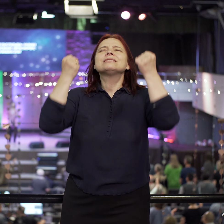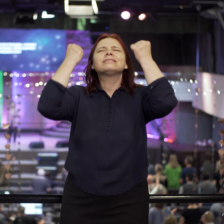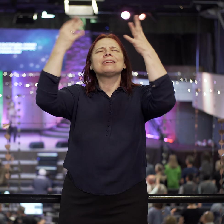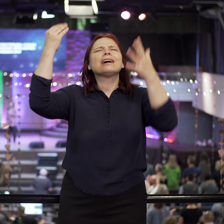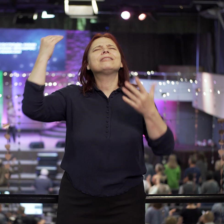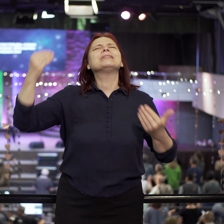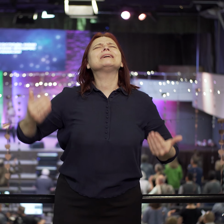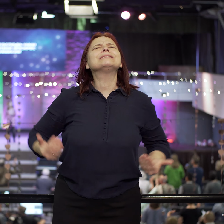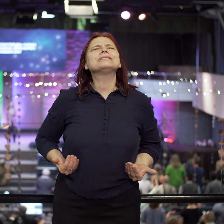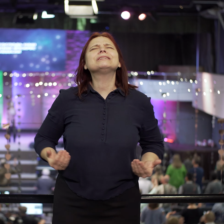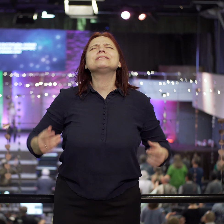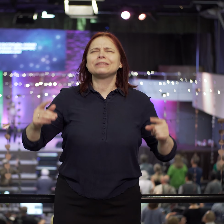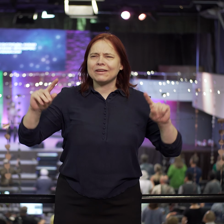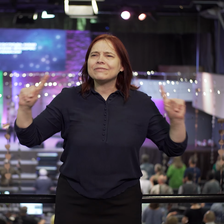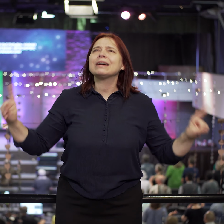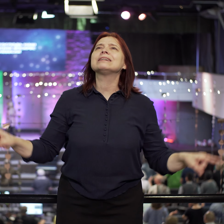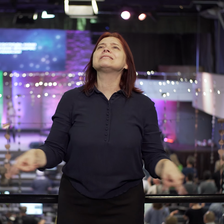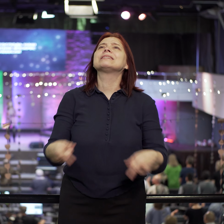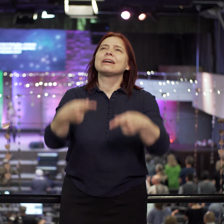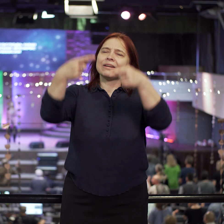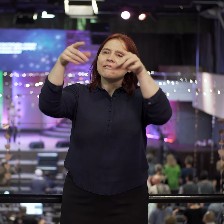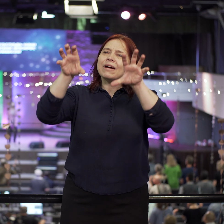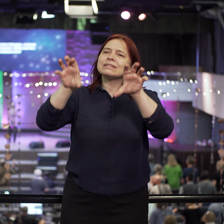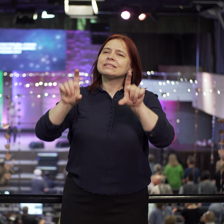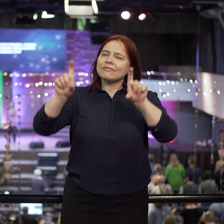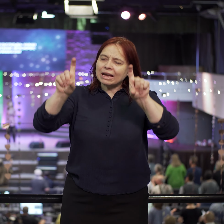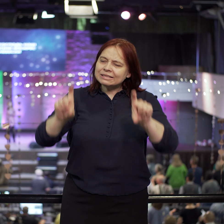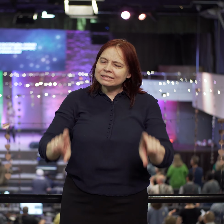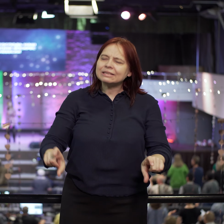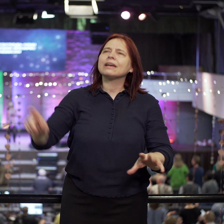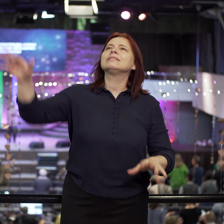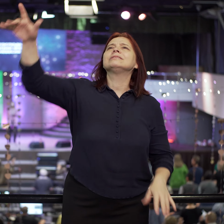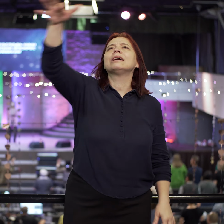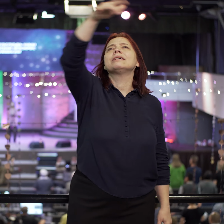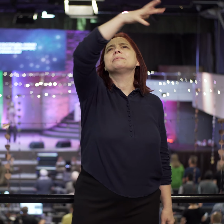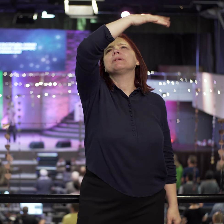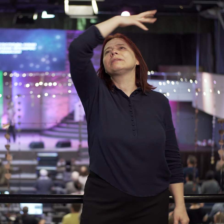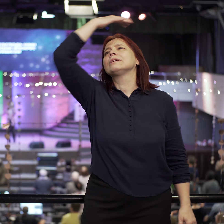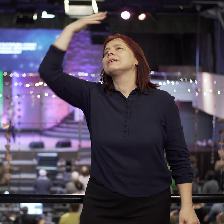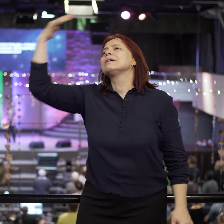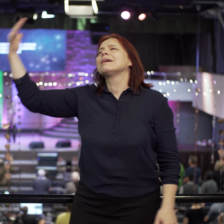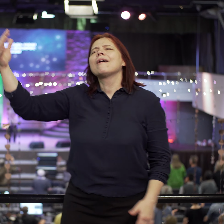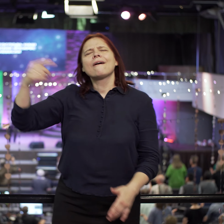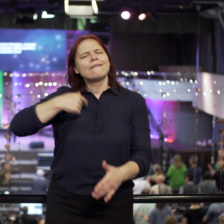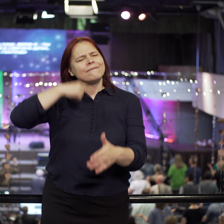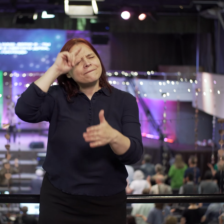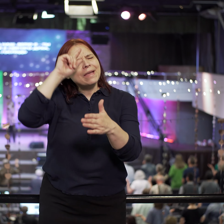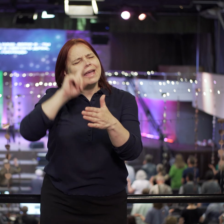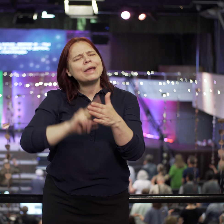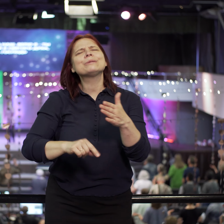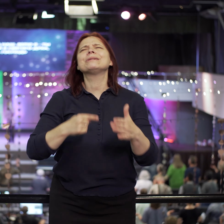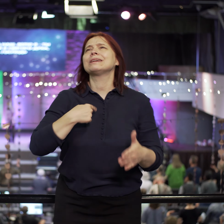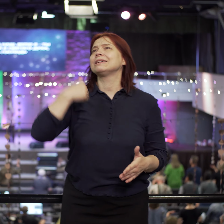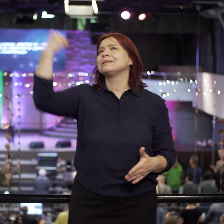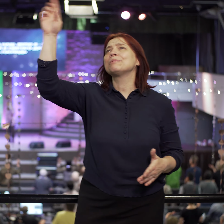воскрес, воссел на небеса. О, верю я, Ты